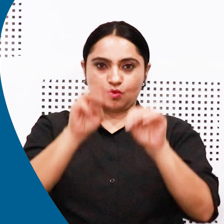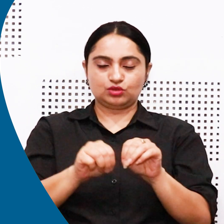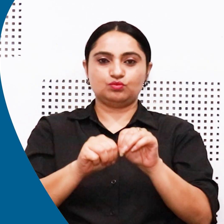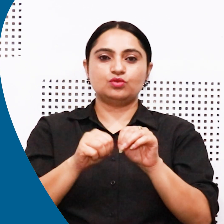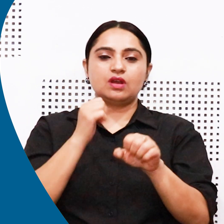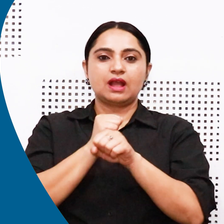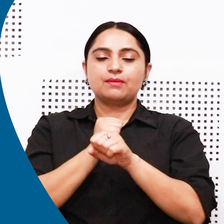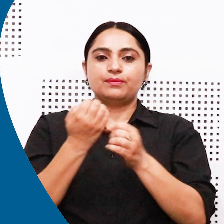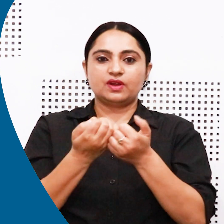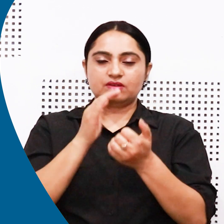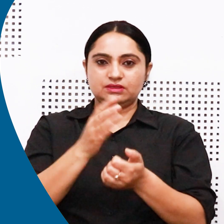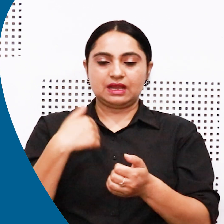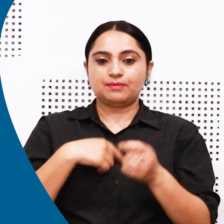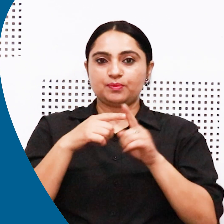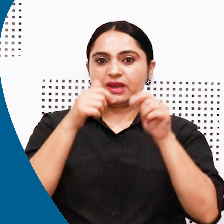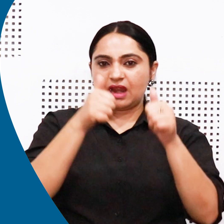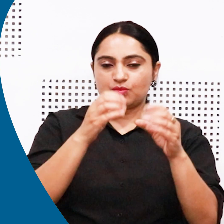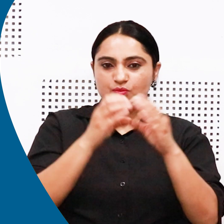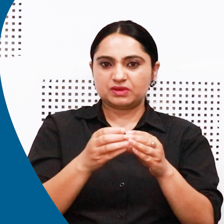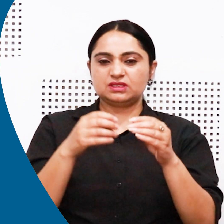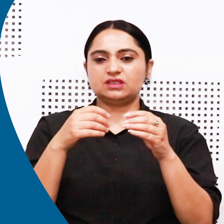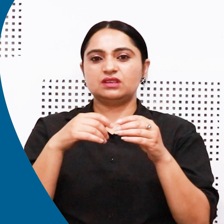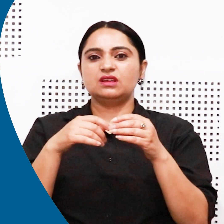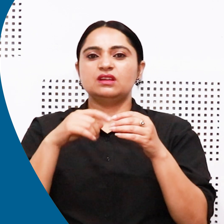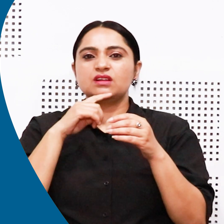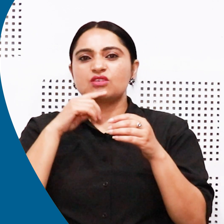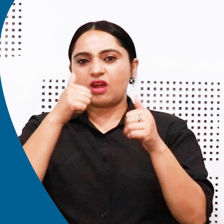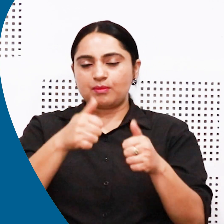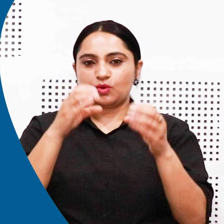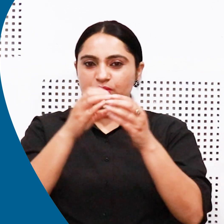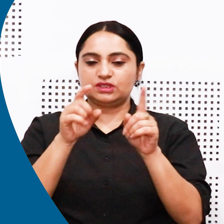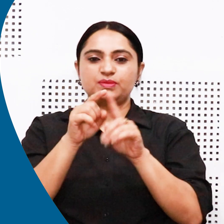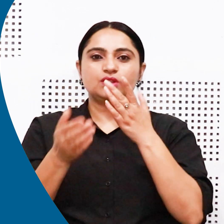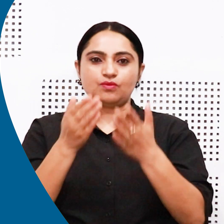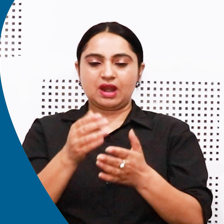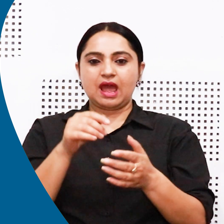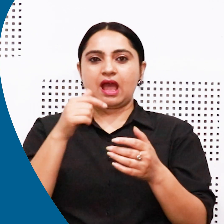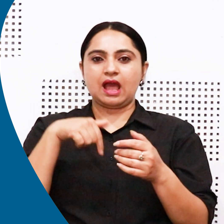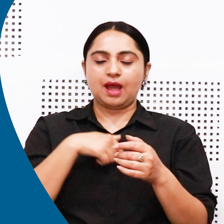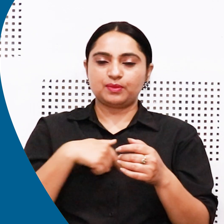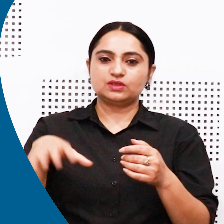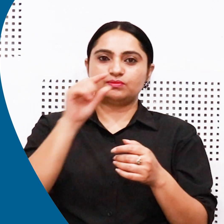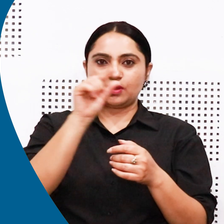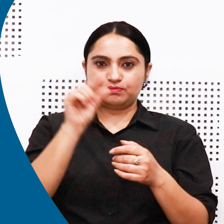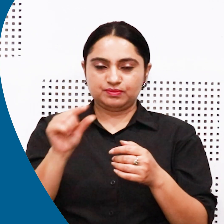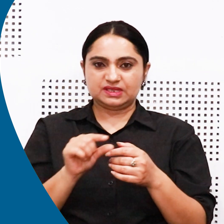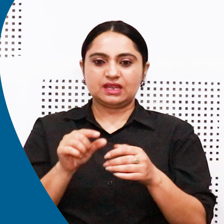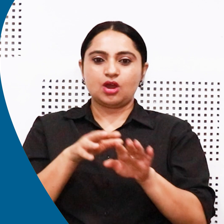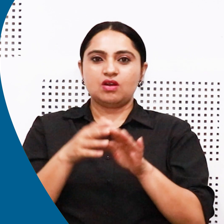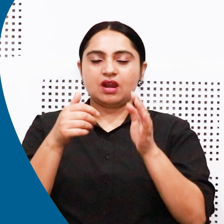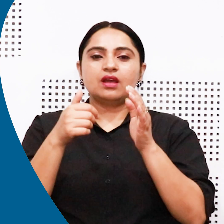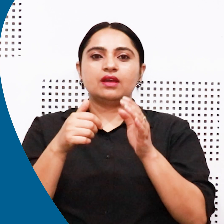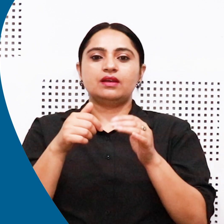भूमिका निर्वाह गर्छ। हाम्रा पनि राम्रा पक्ष, नराम्रा पक्ष, हामीले गर्न नसकेका पक्षहरूलाई पनि यसले विषय समालोचना गरेर चाहिँ